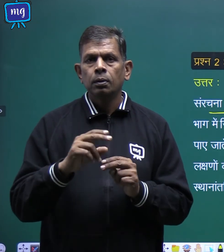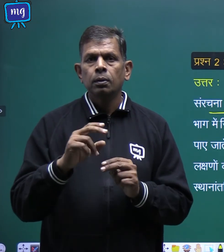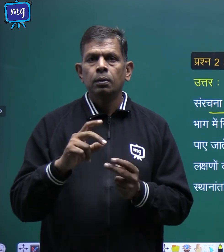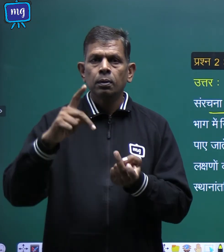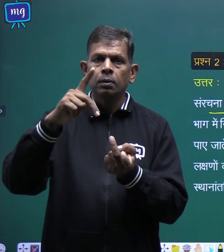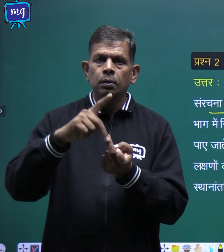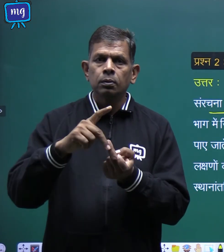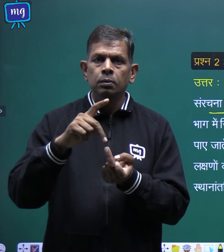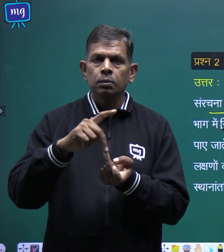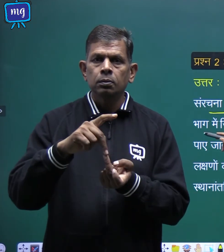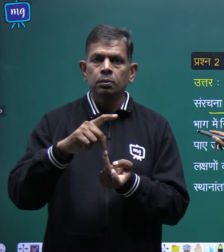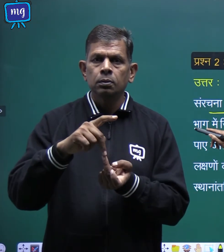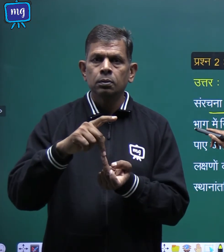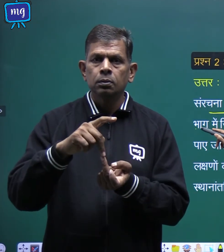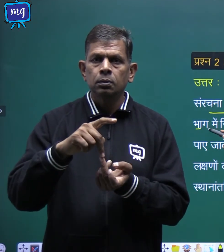मध्य भाग में